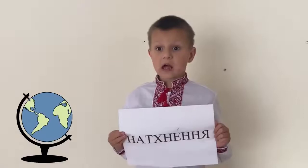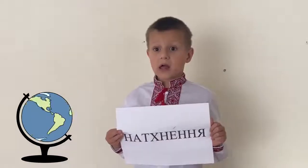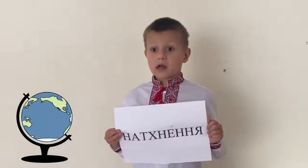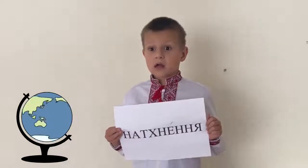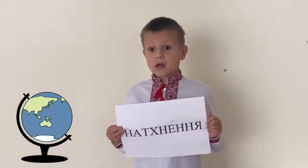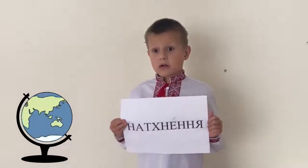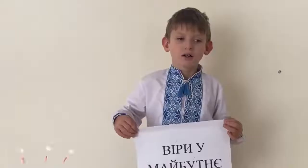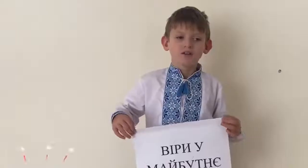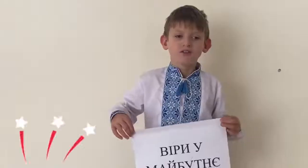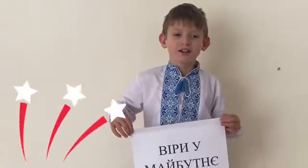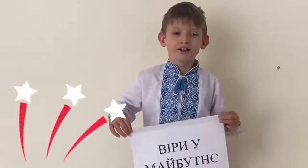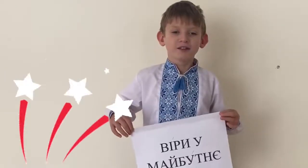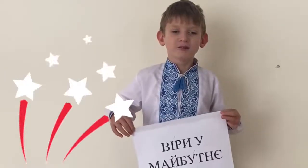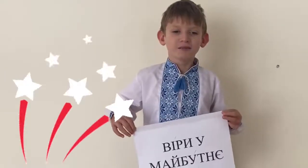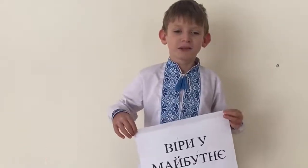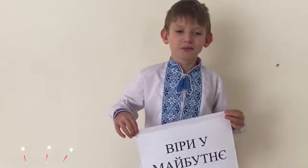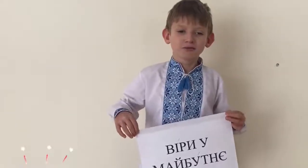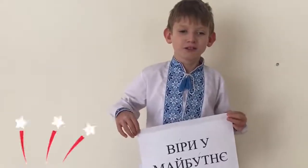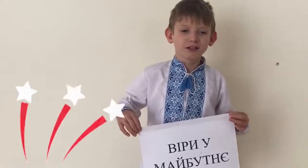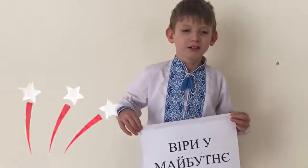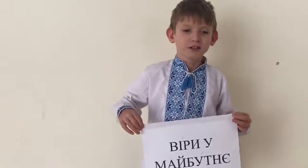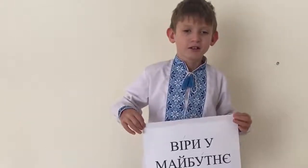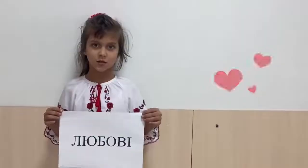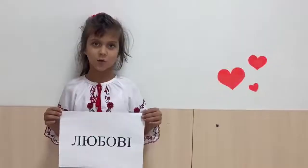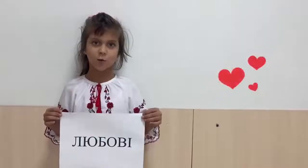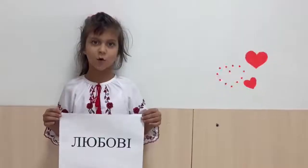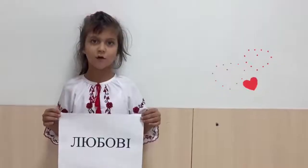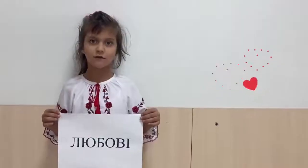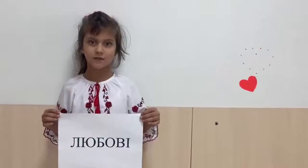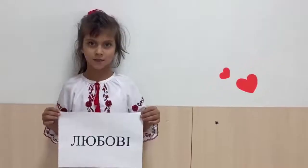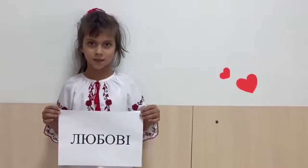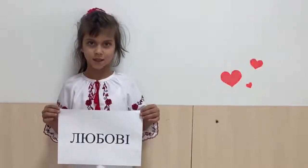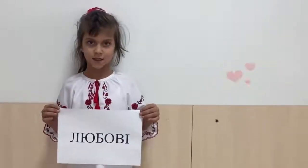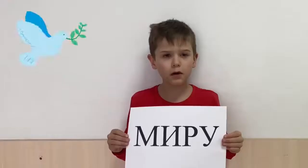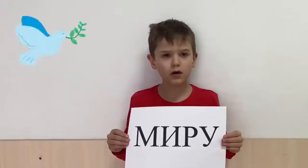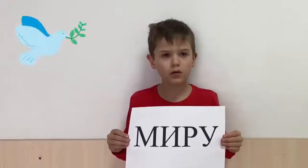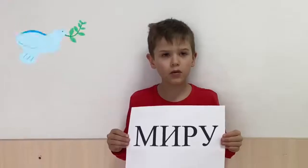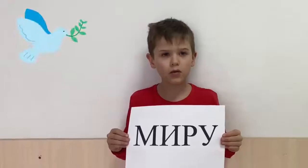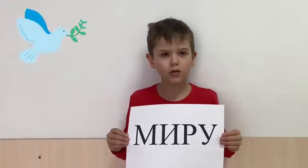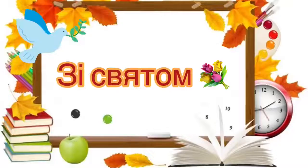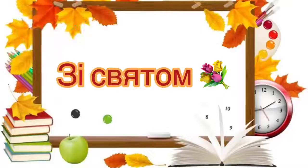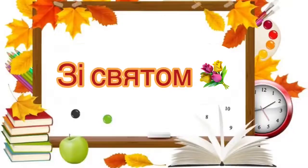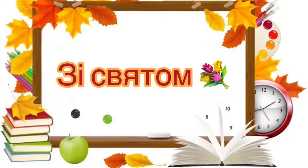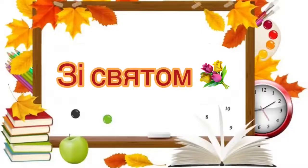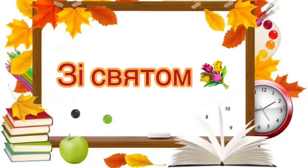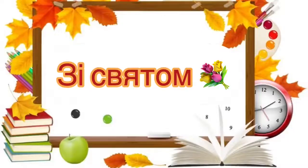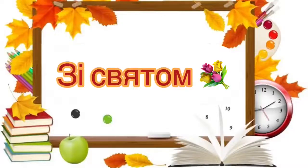Ні-ні-ні! Фунтири у мене! Любові! Милу!